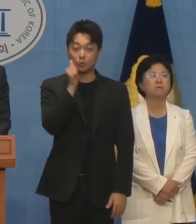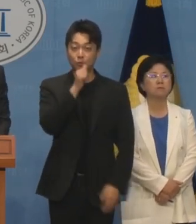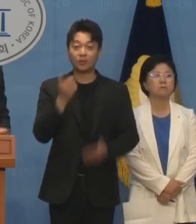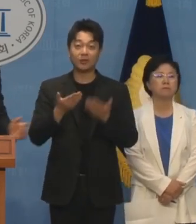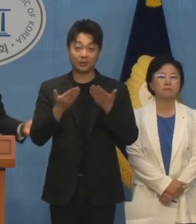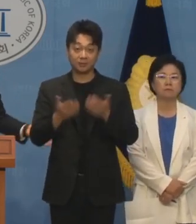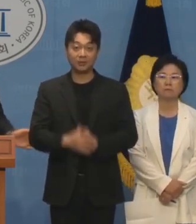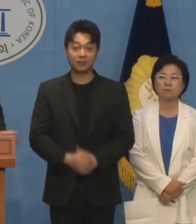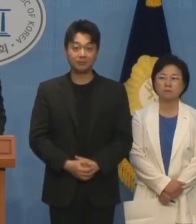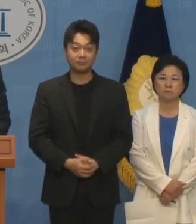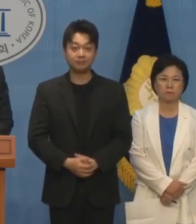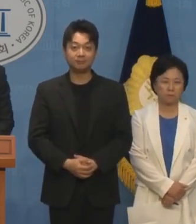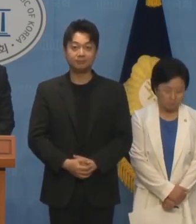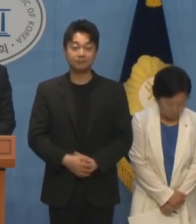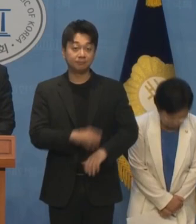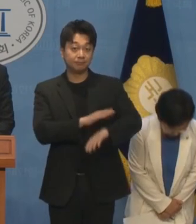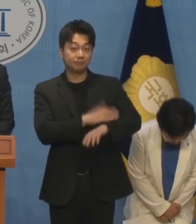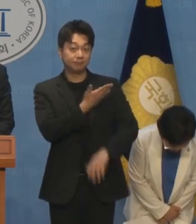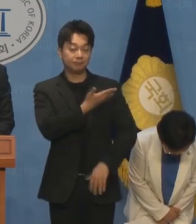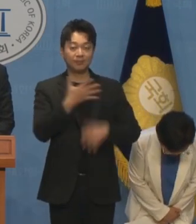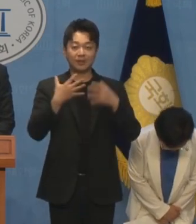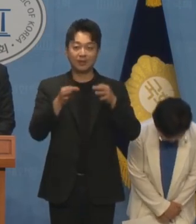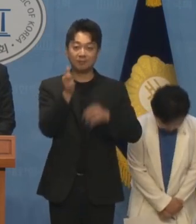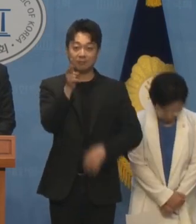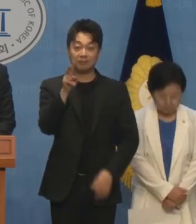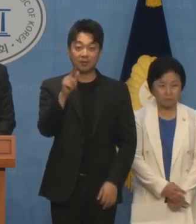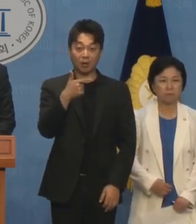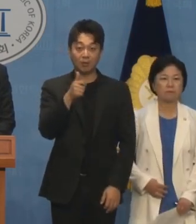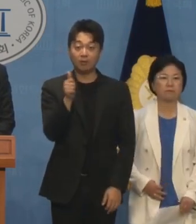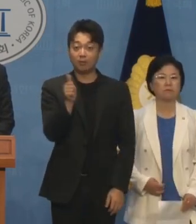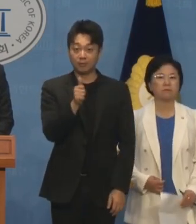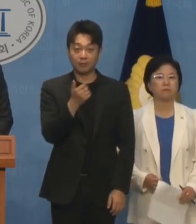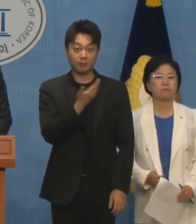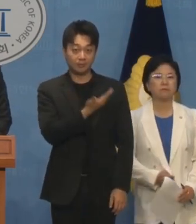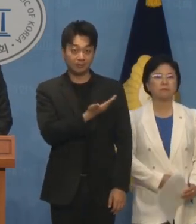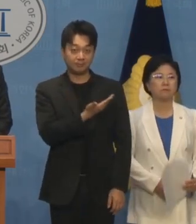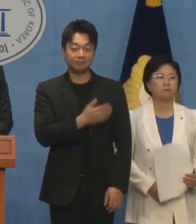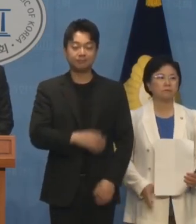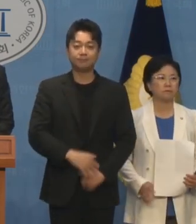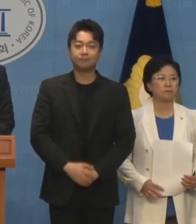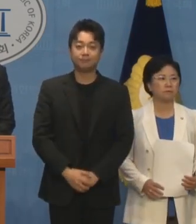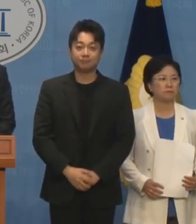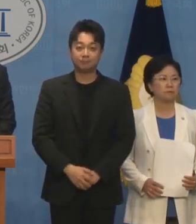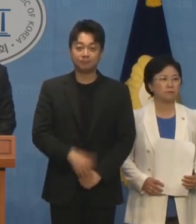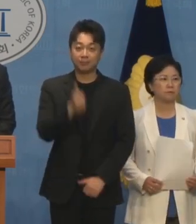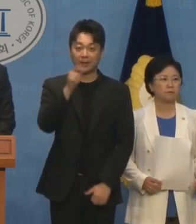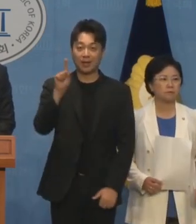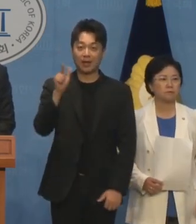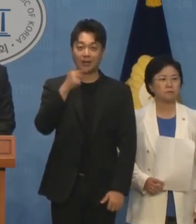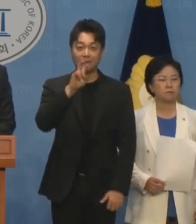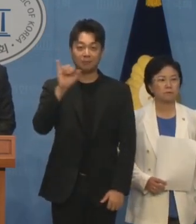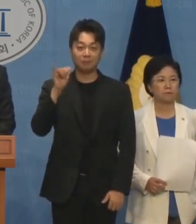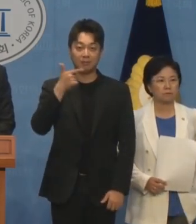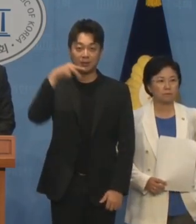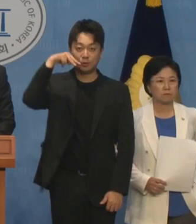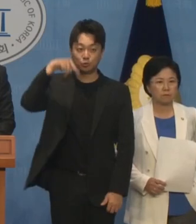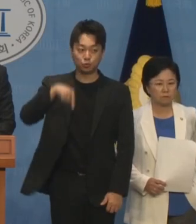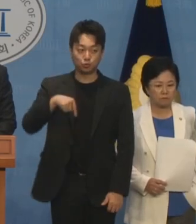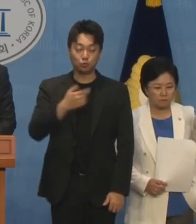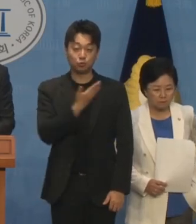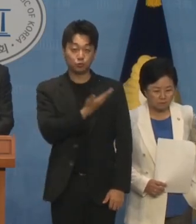제 좌측으로 김현 과방위 간사 내정자분께서 함께하고 계십니다. 그 옆에 한민수 대변인 함께하고